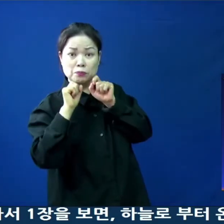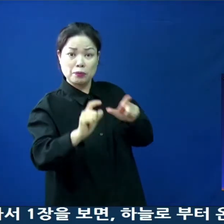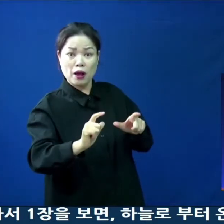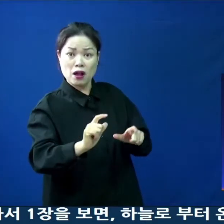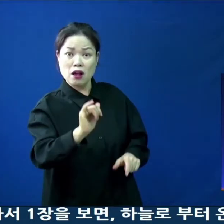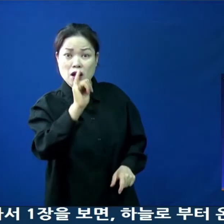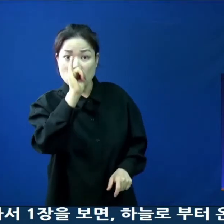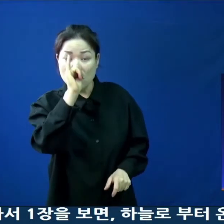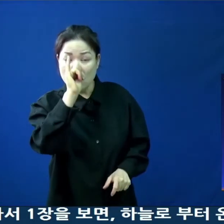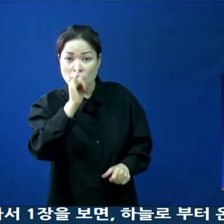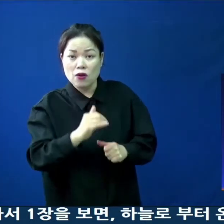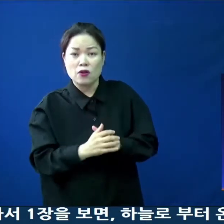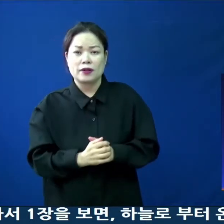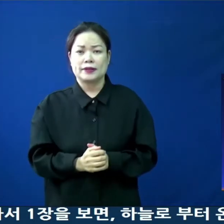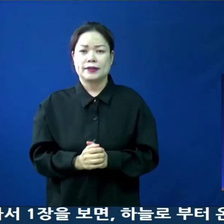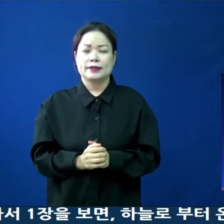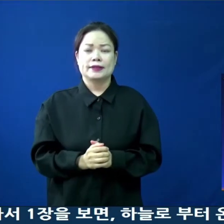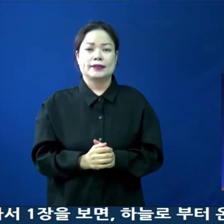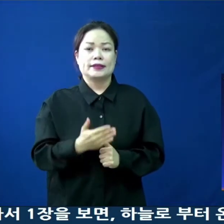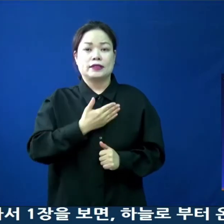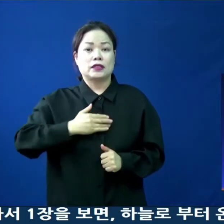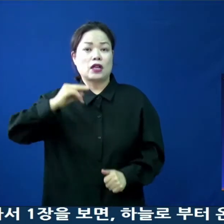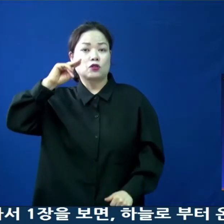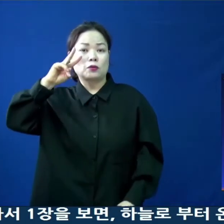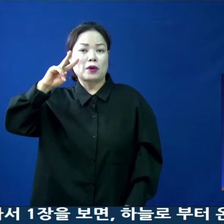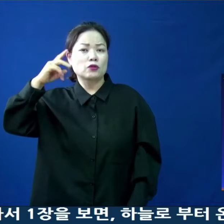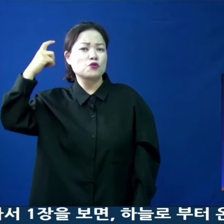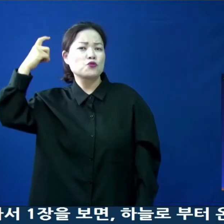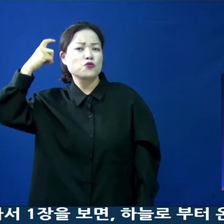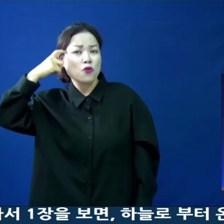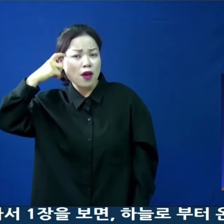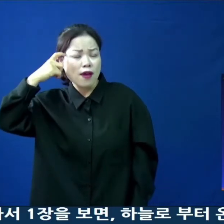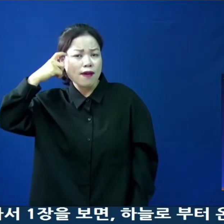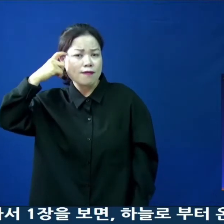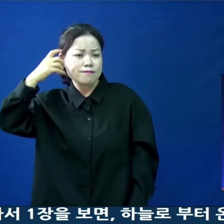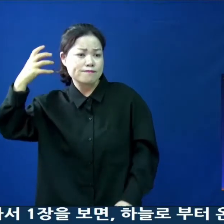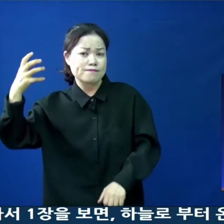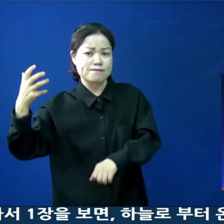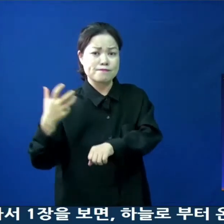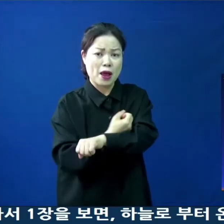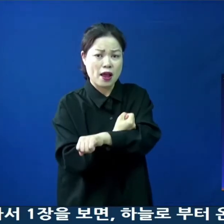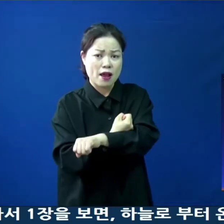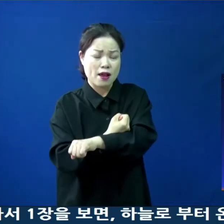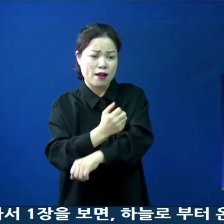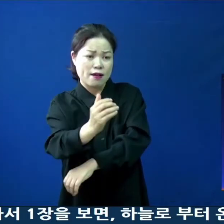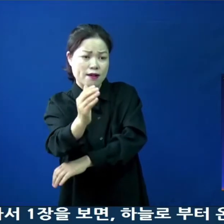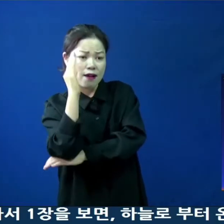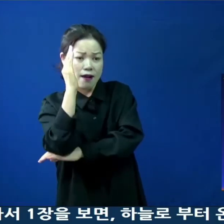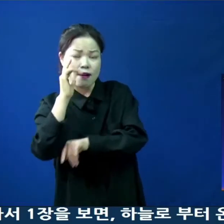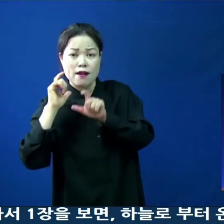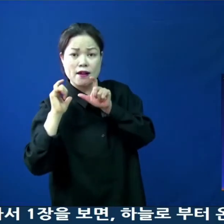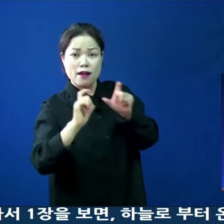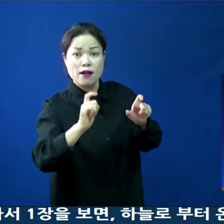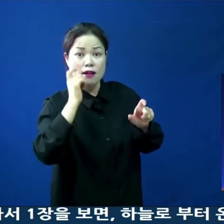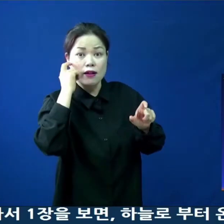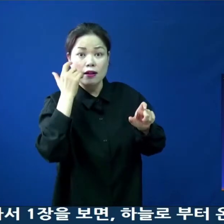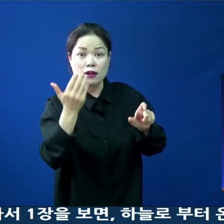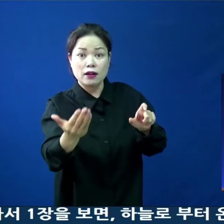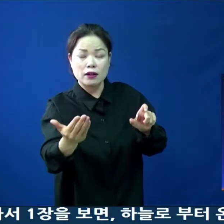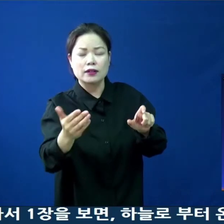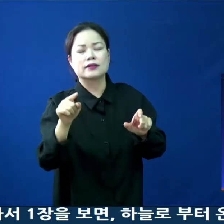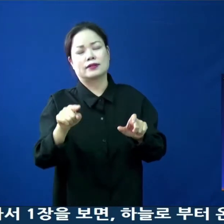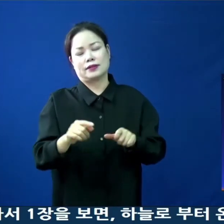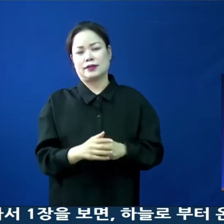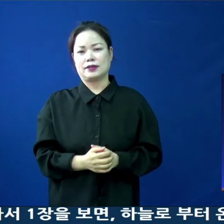것이죠. 사도 바울이 왜 이렇게 격렬하게 반응하고 있을까요?